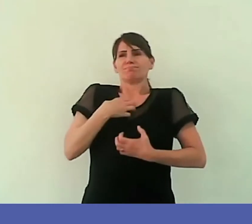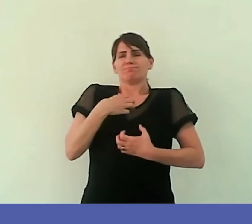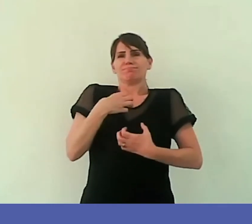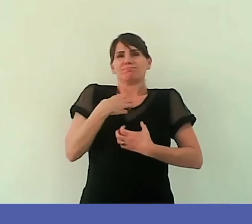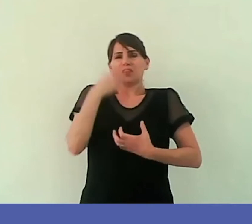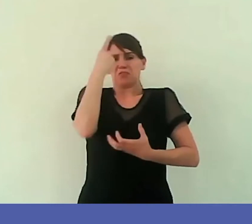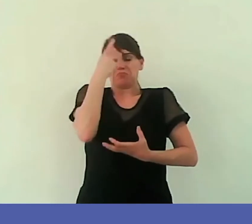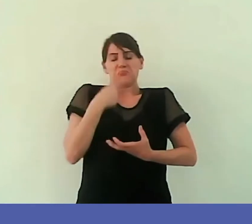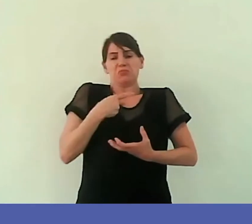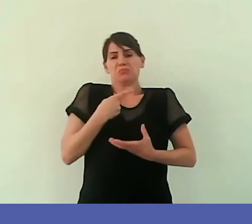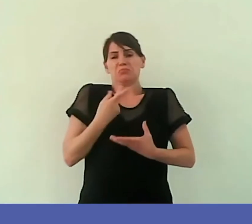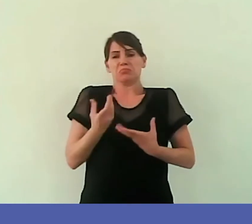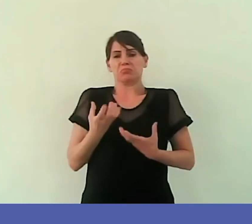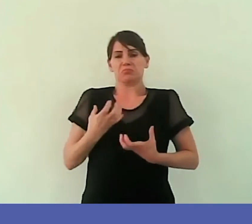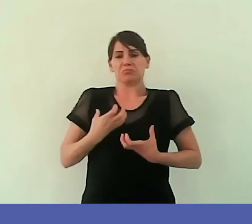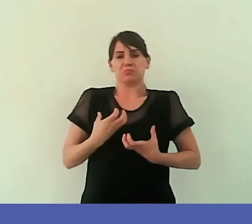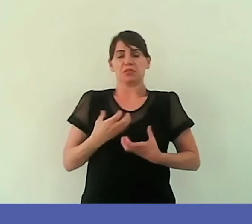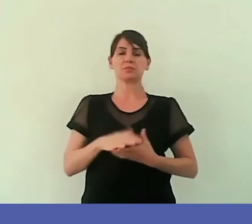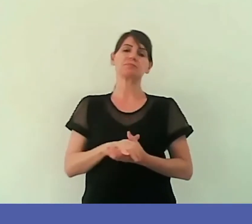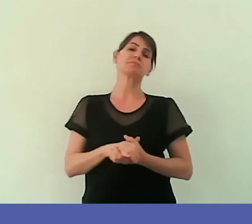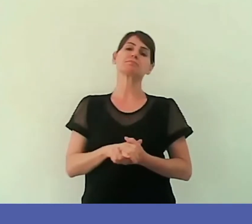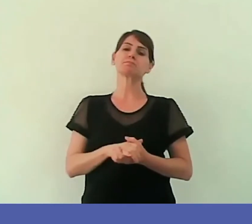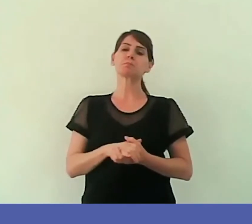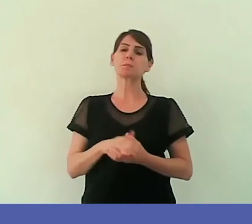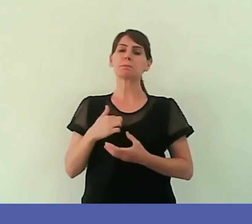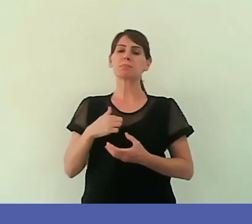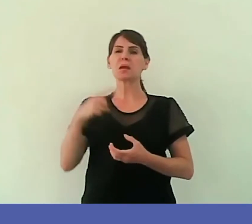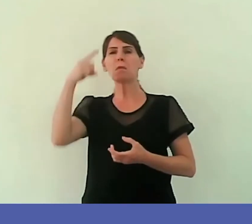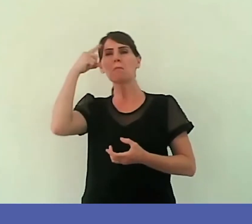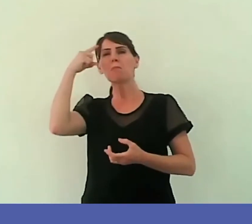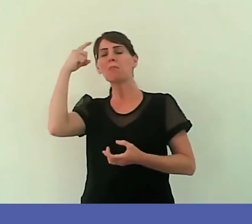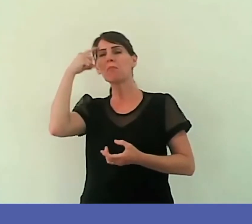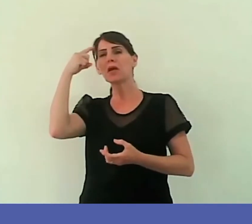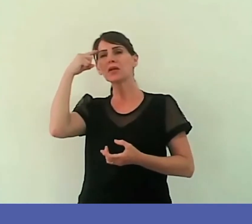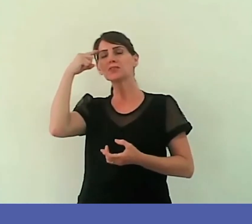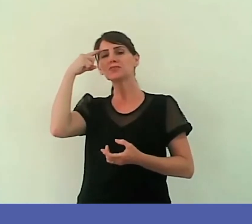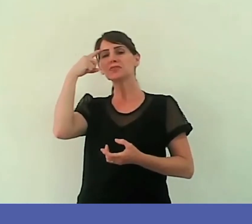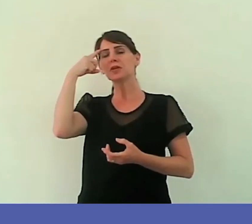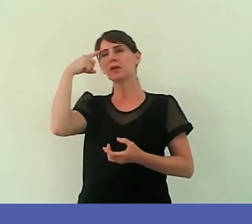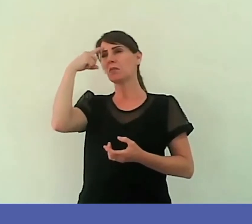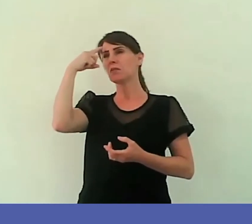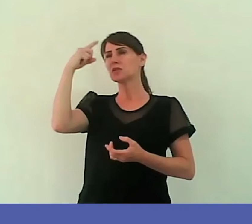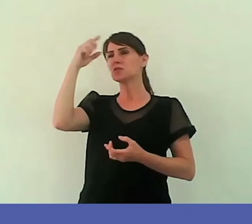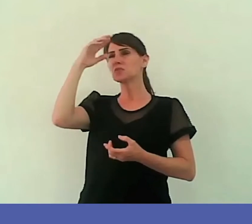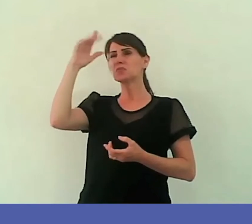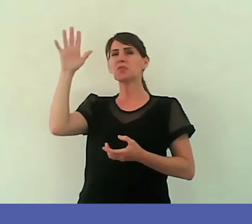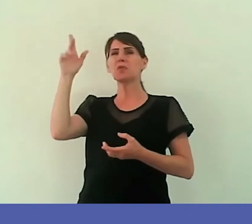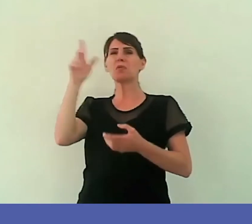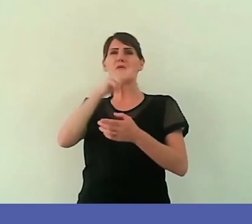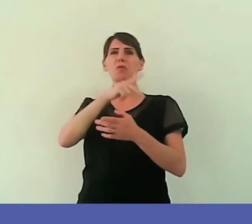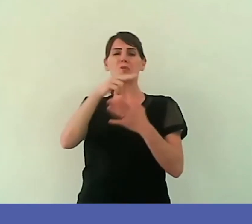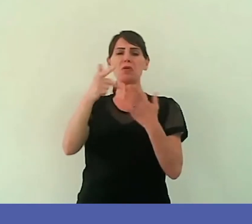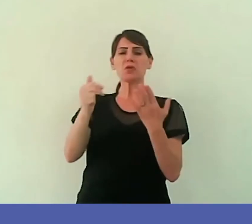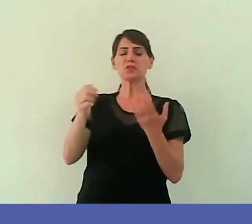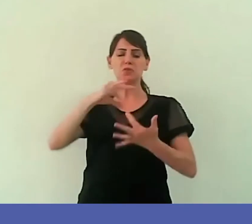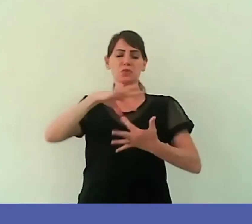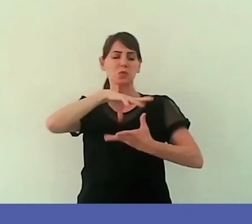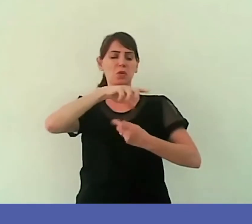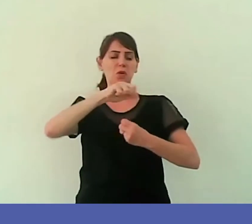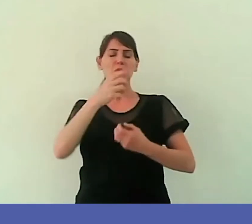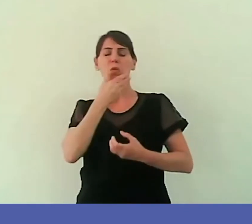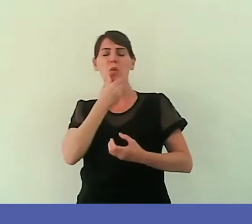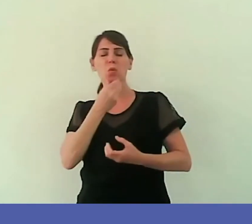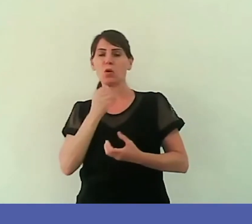elementos naturais ainda em nós, a nossa mente ainda, né, cogita das coisas dos homens e não das coisas